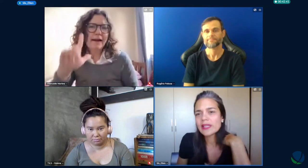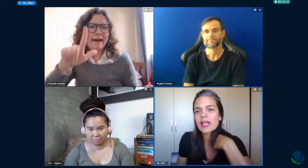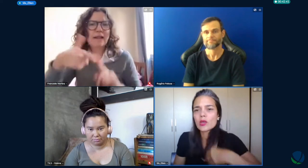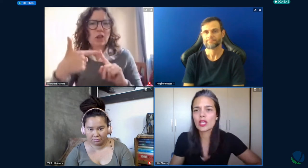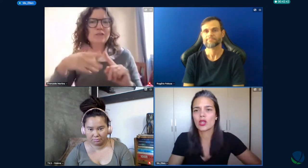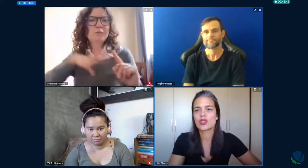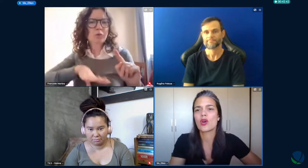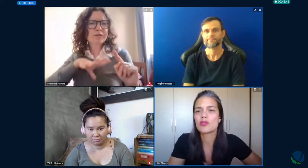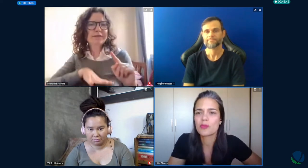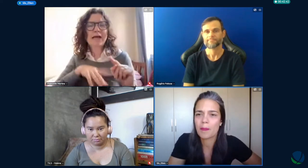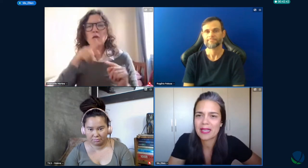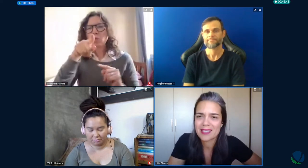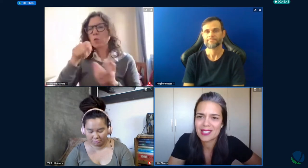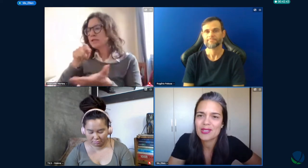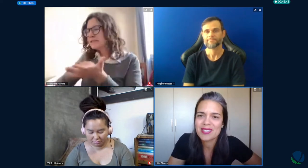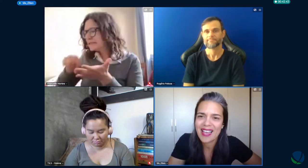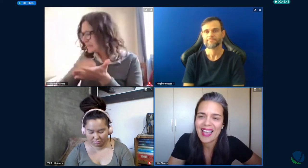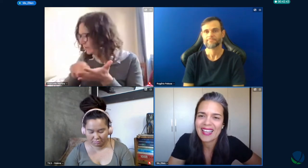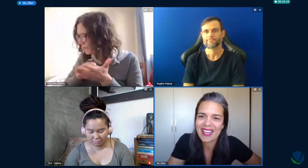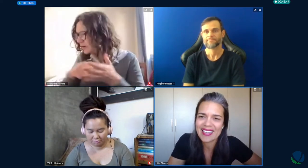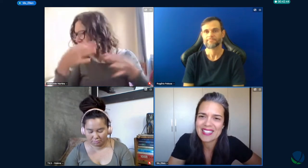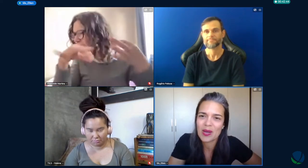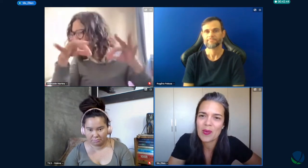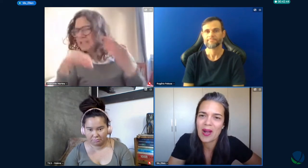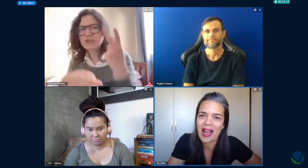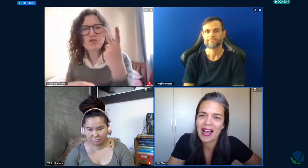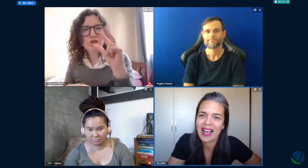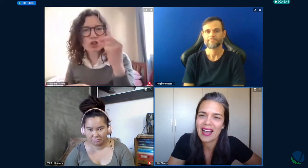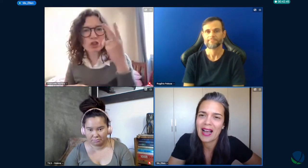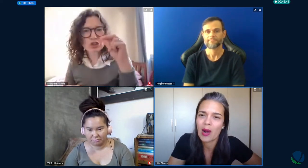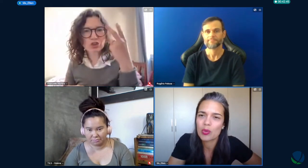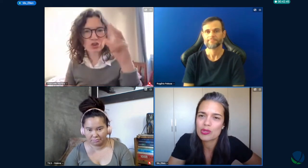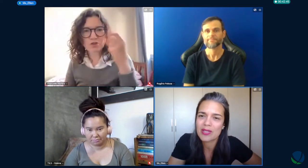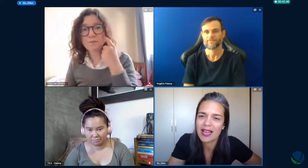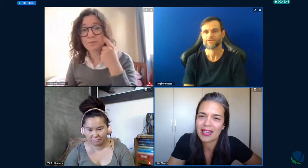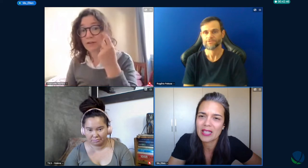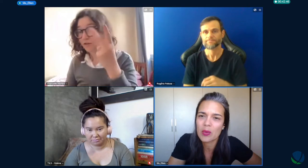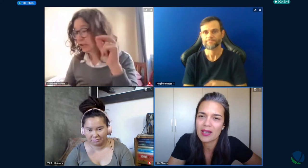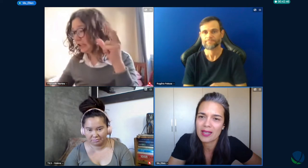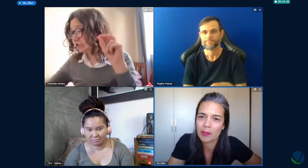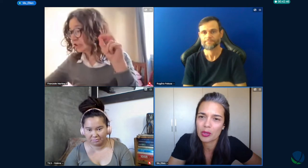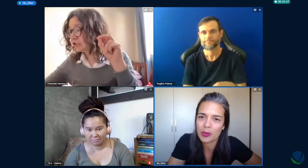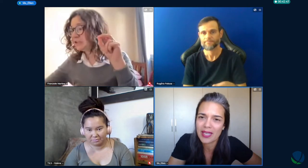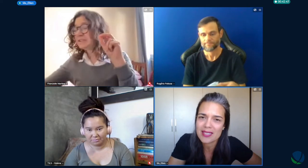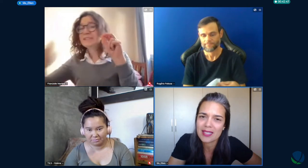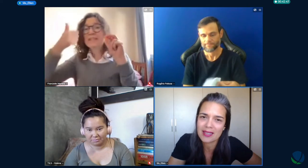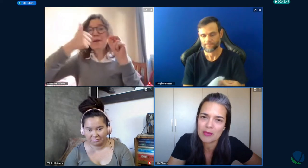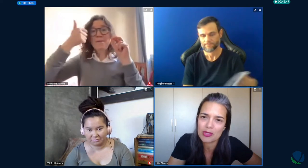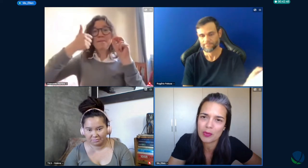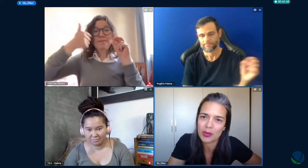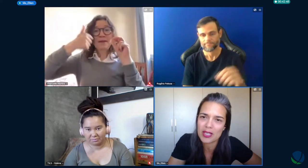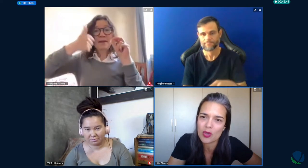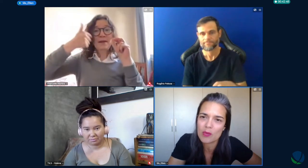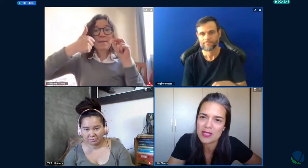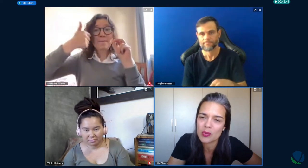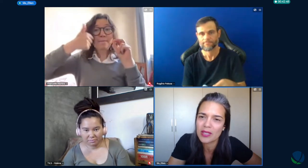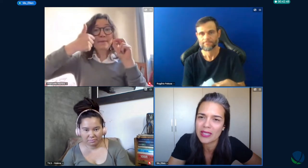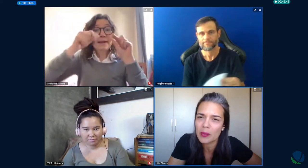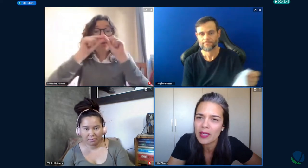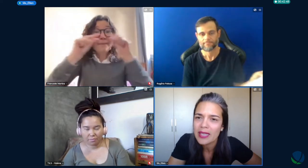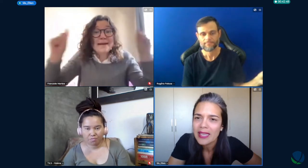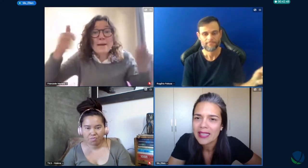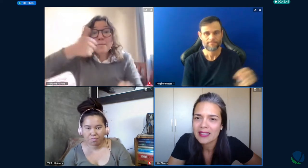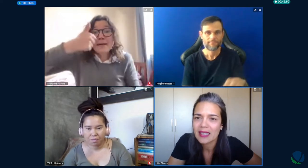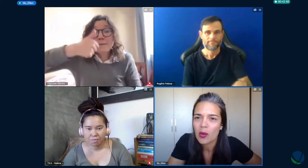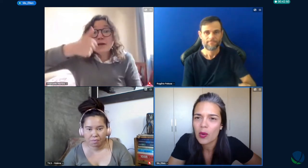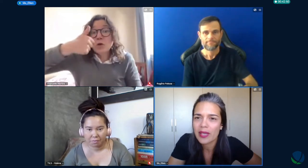Eu entendo que nós somos parecidos, né, em relação ao uso da língua portuguesa, que temos português como segunda